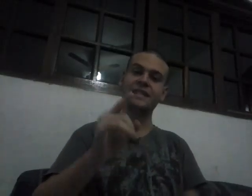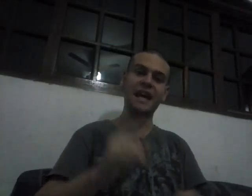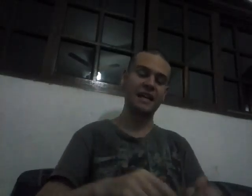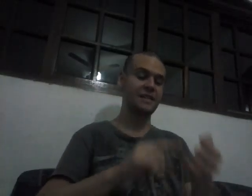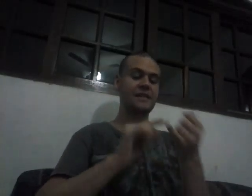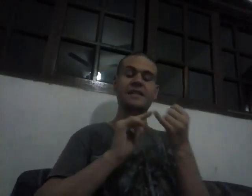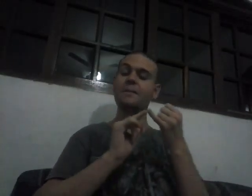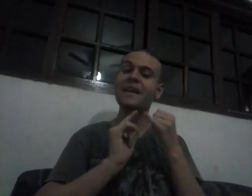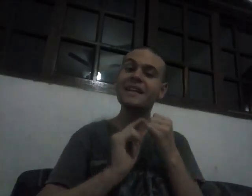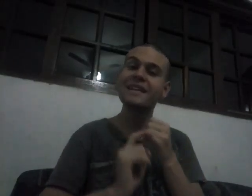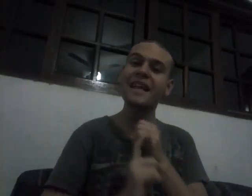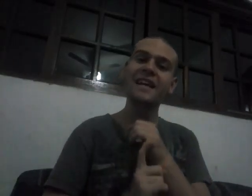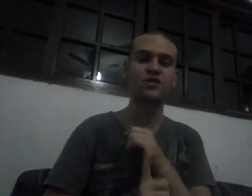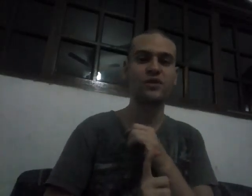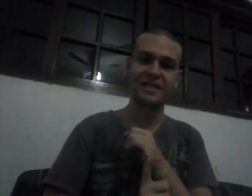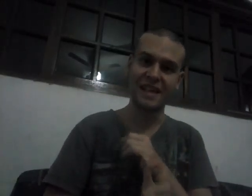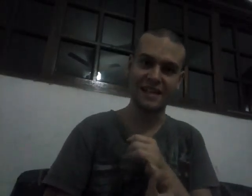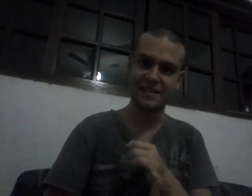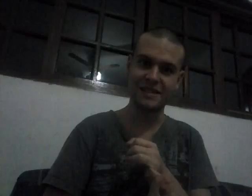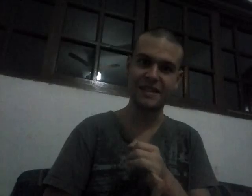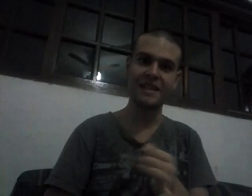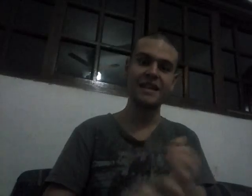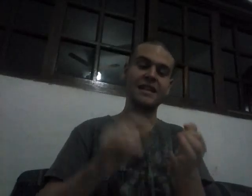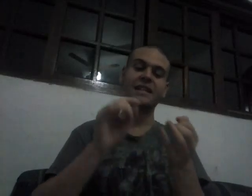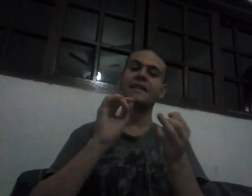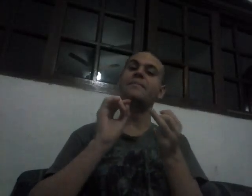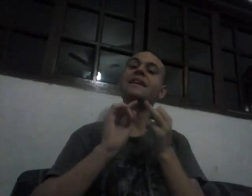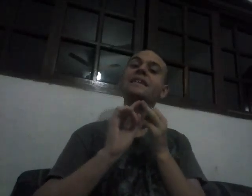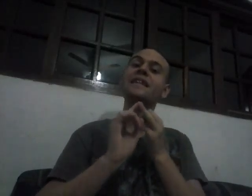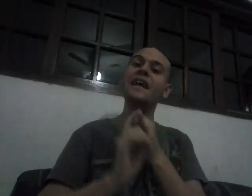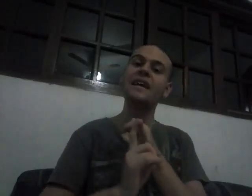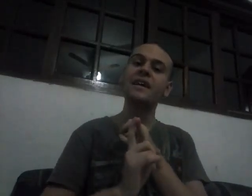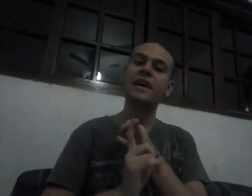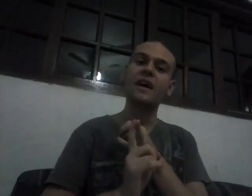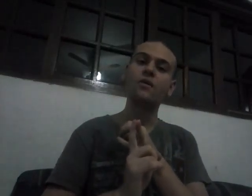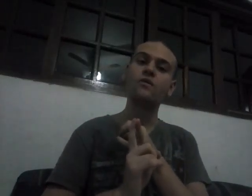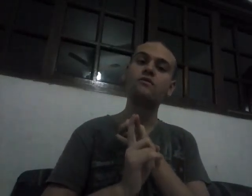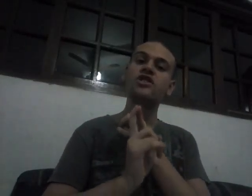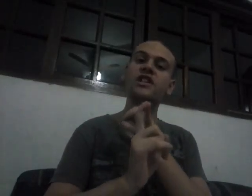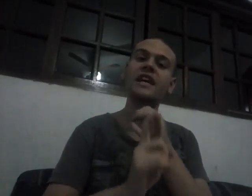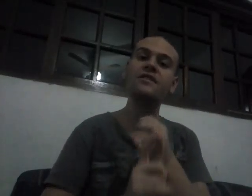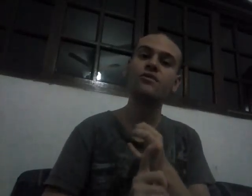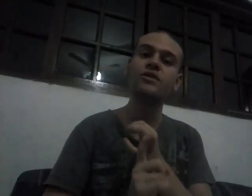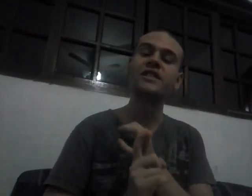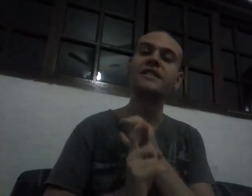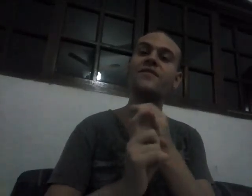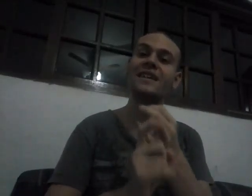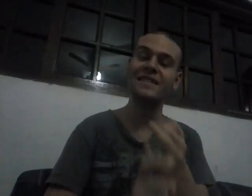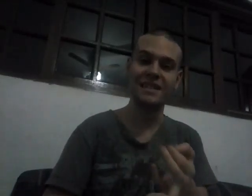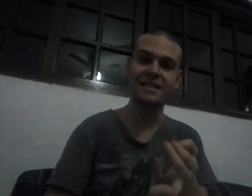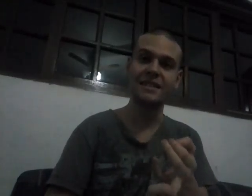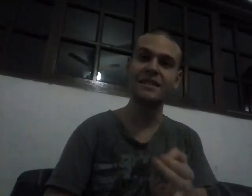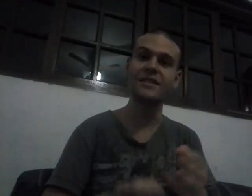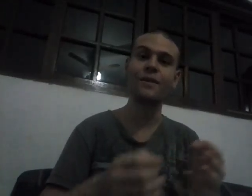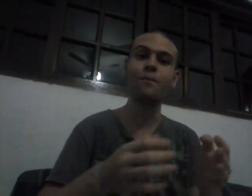Sinais também têm as suas regras. Também têm o jeito de se fazê-las. Você não